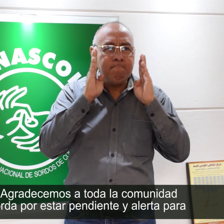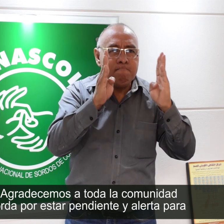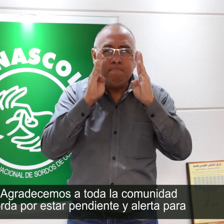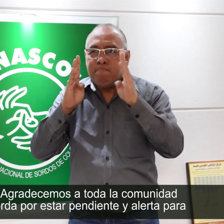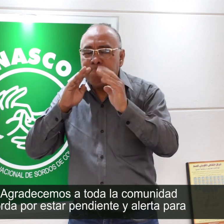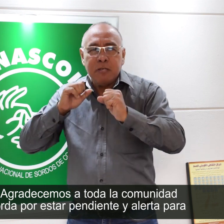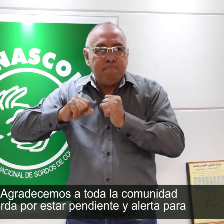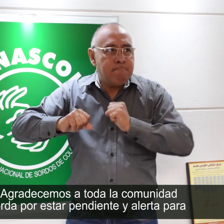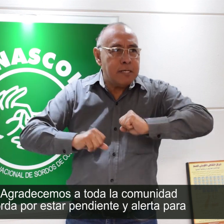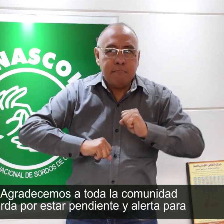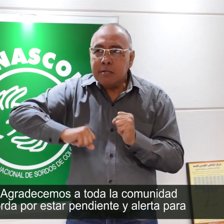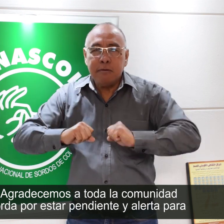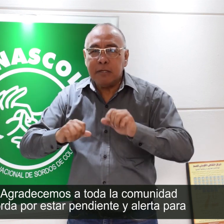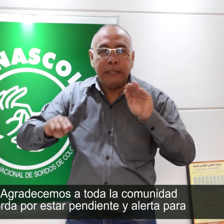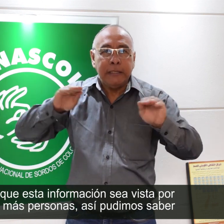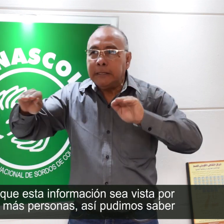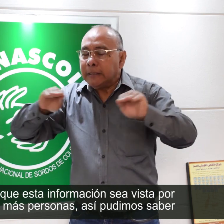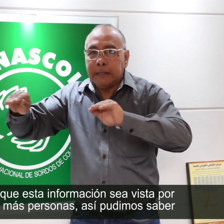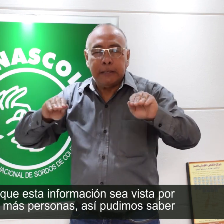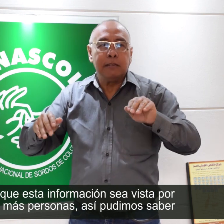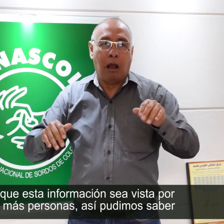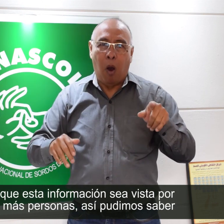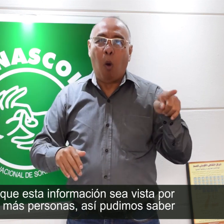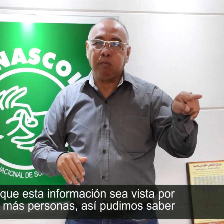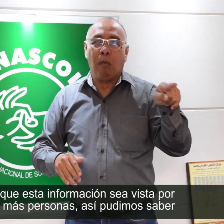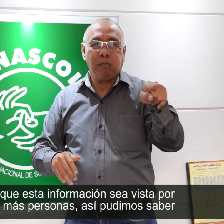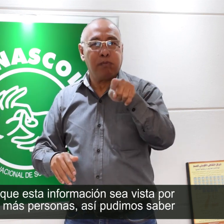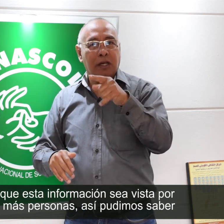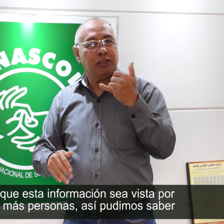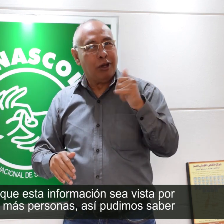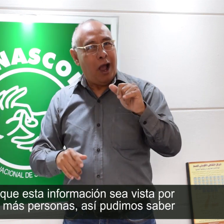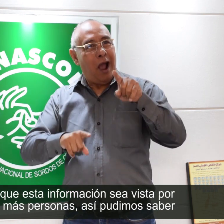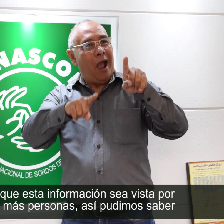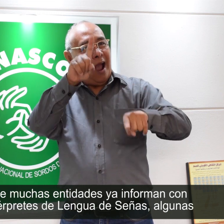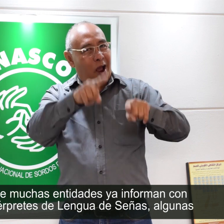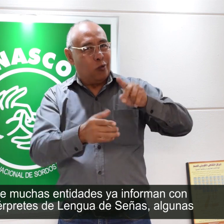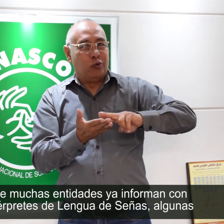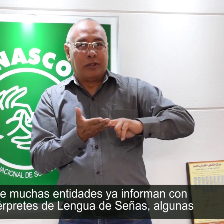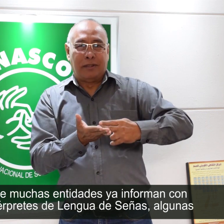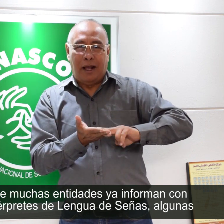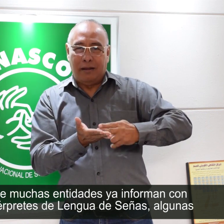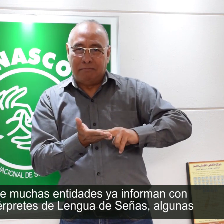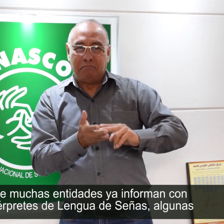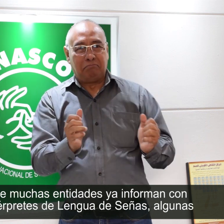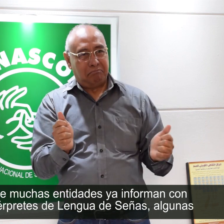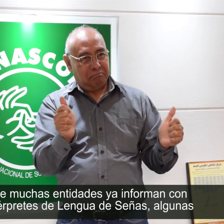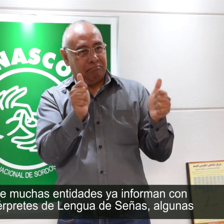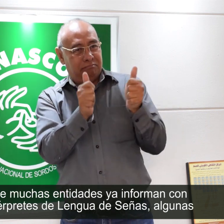pendiente y alerta para que esta información sea vista por más personas. Así pudimos saber que muchas entidades ya informan con